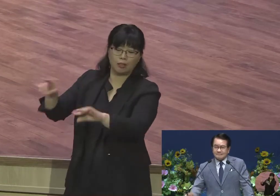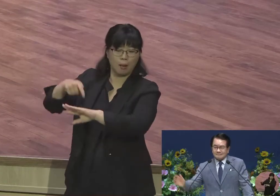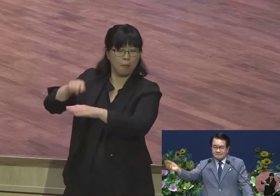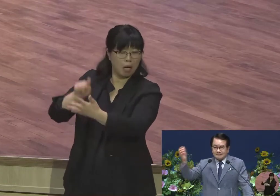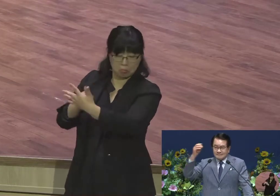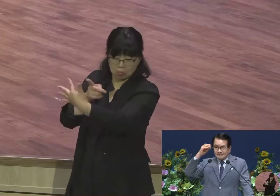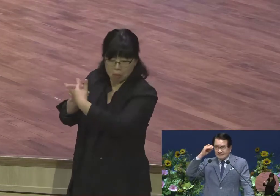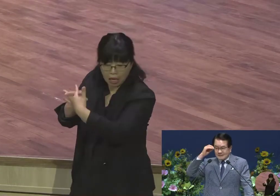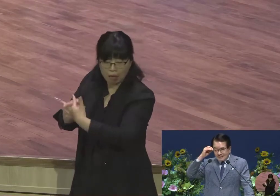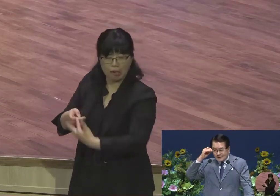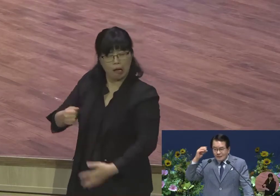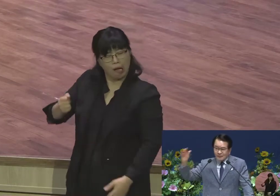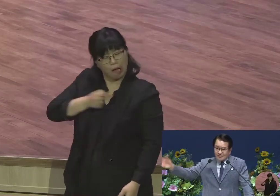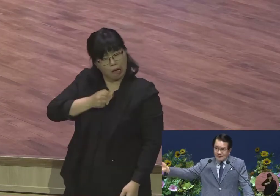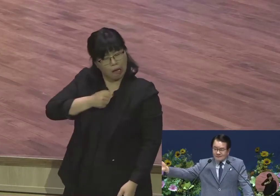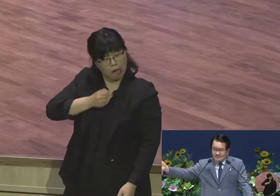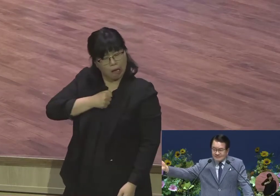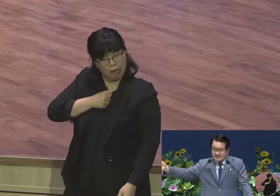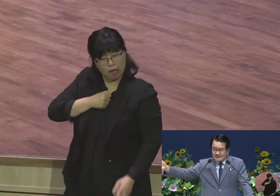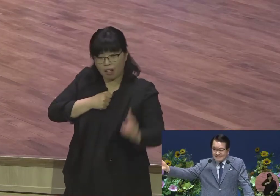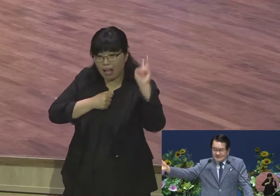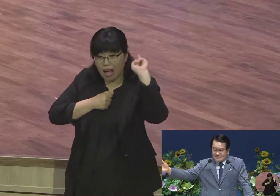그래도